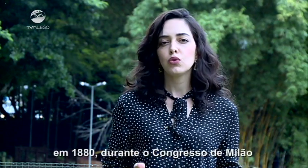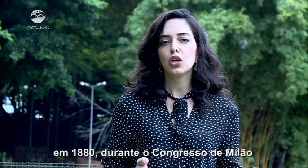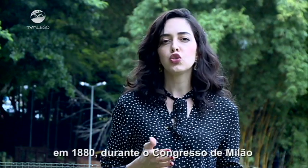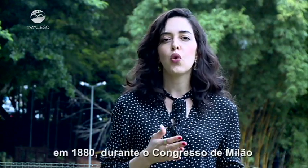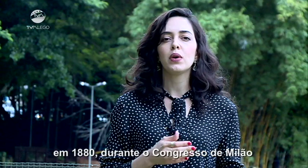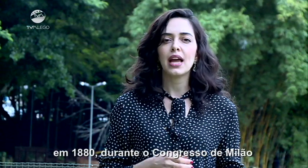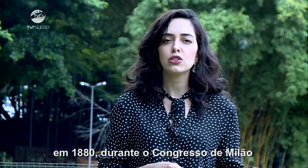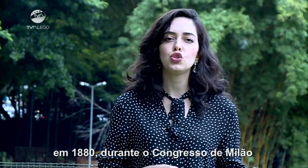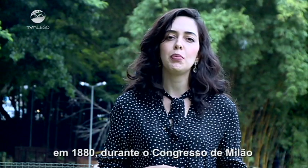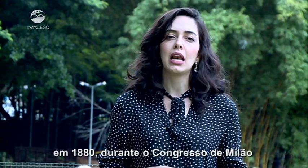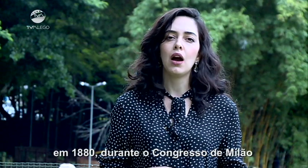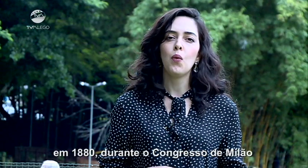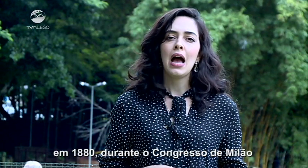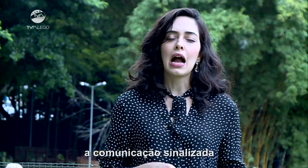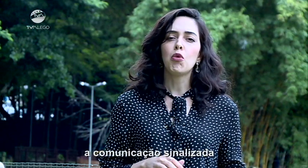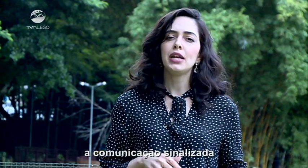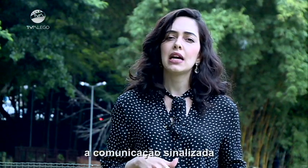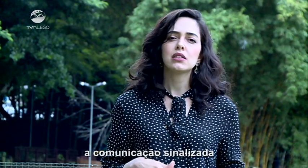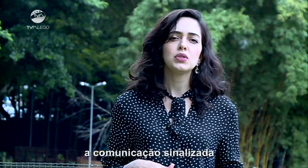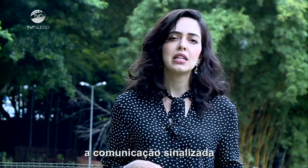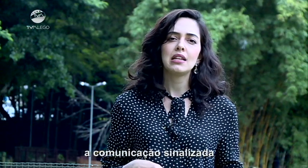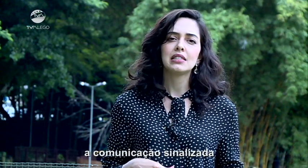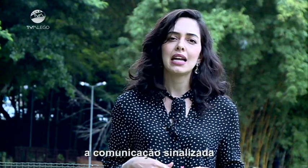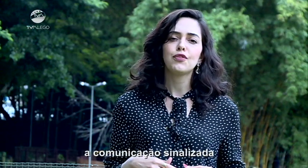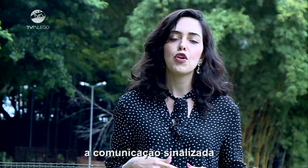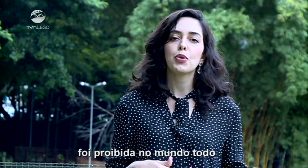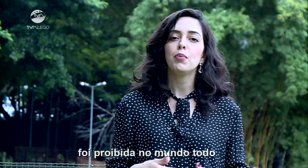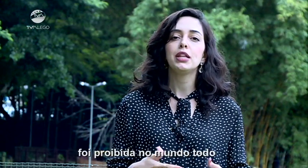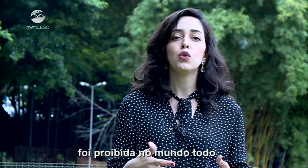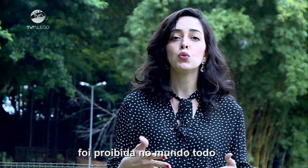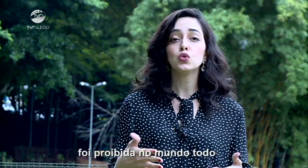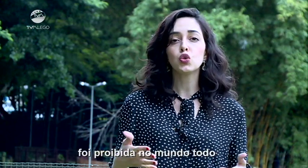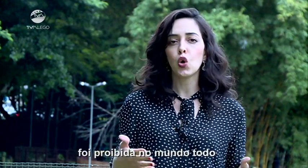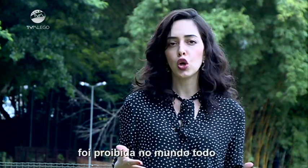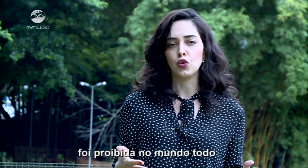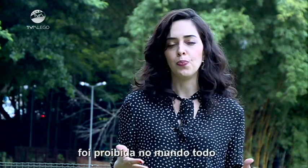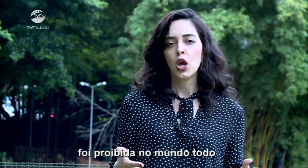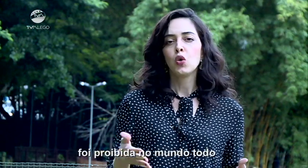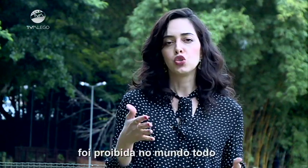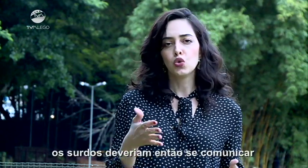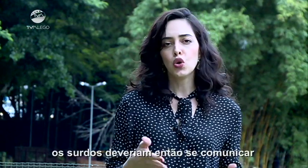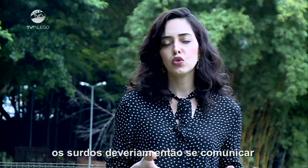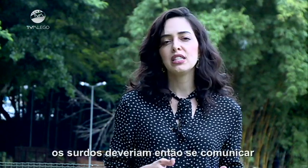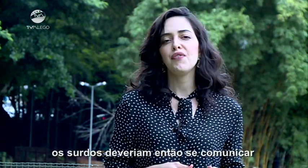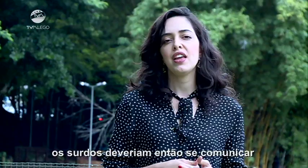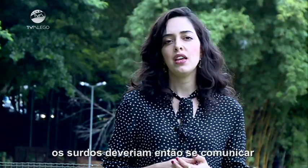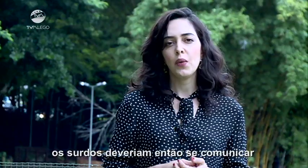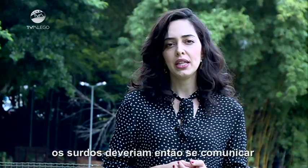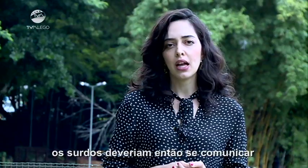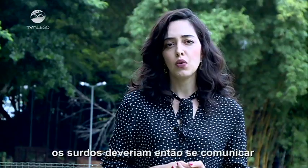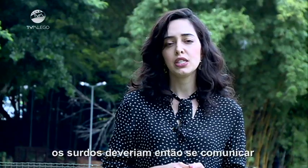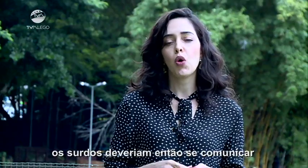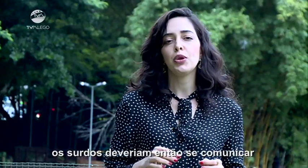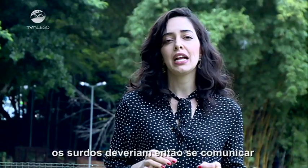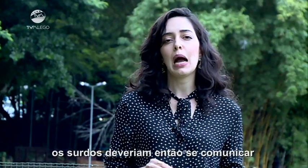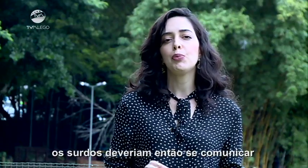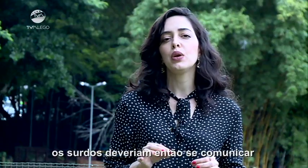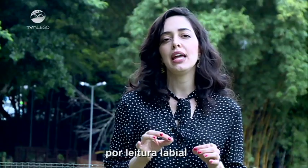durante o Congresso de Milão, a comunicação sinalizada foi proibida no mundo todo. Os surdos deveriam, então, se comunicar por